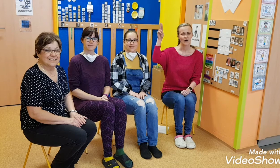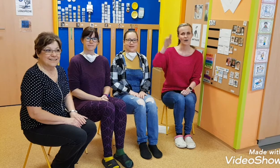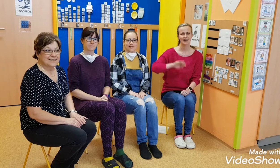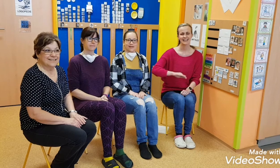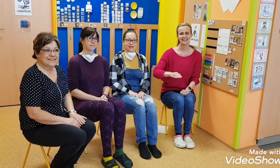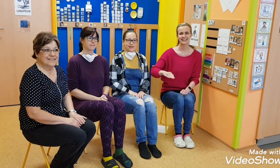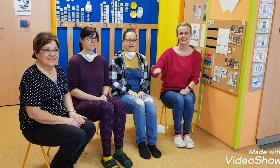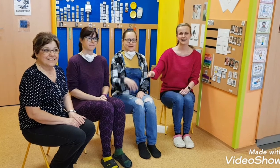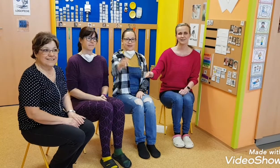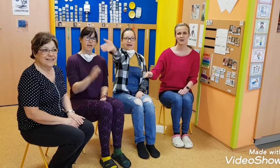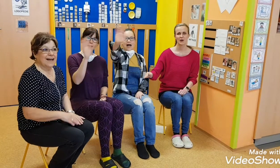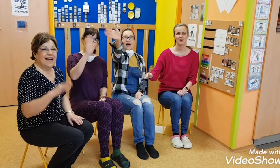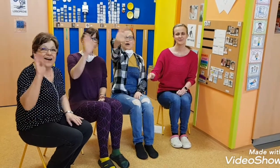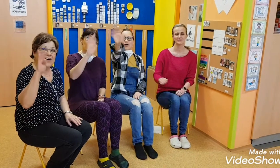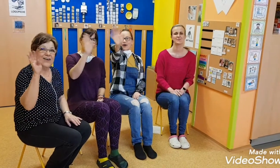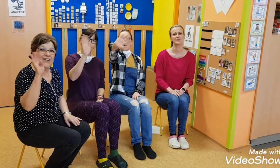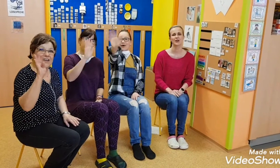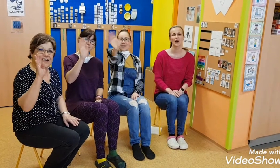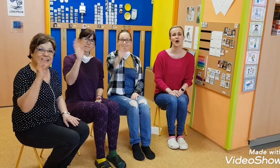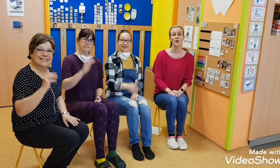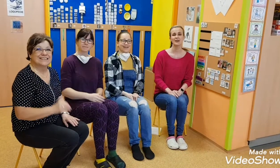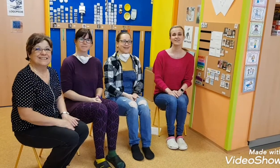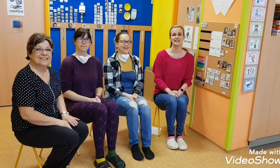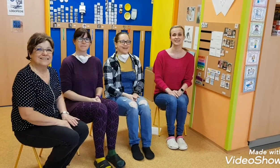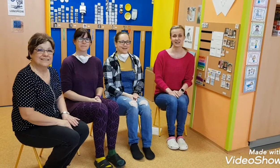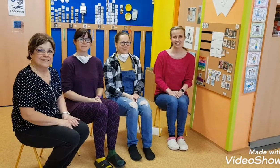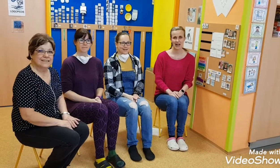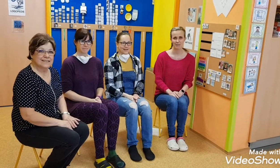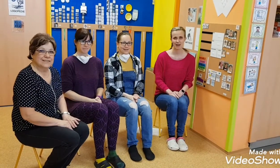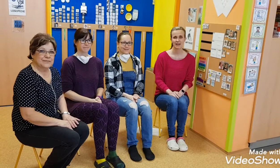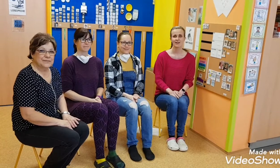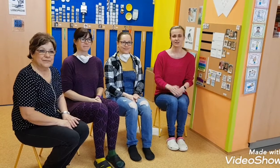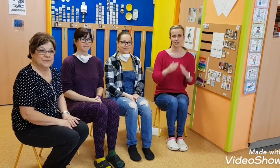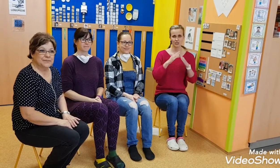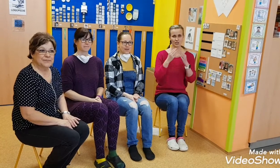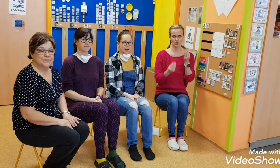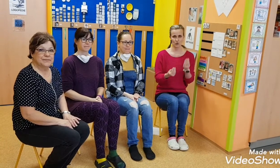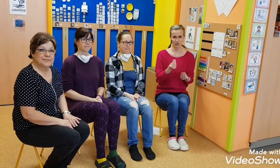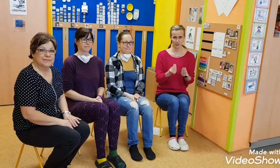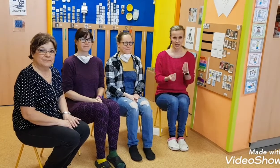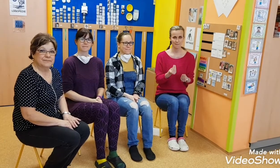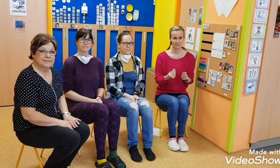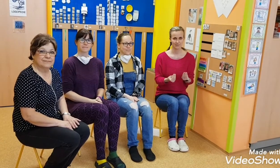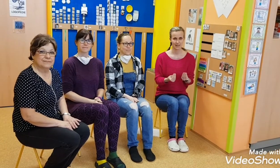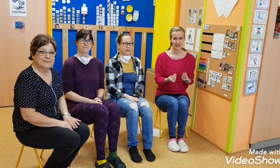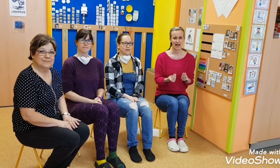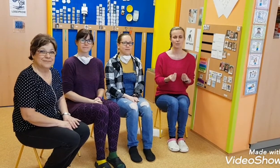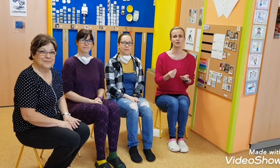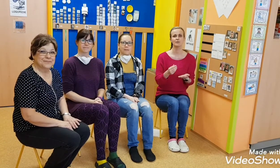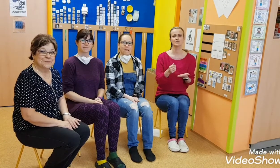Ahoj, děti! Ahoj! Opět vás vítáme v naší školičce a budeme